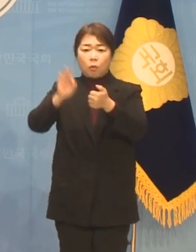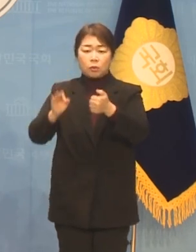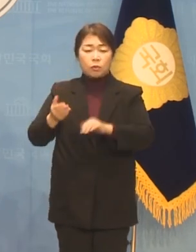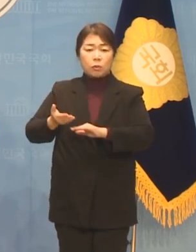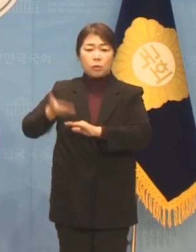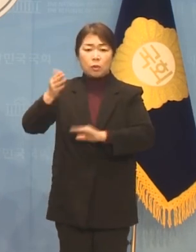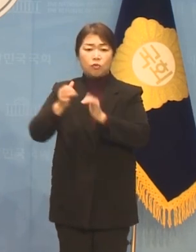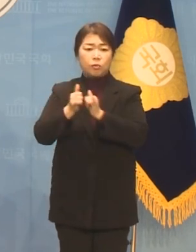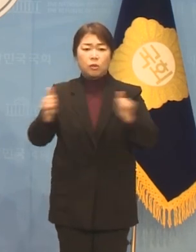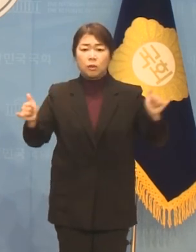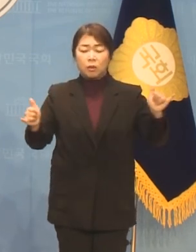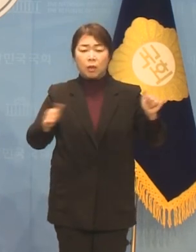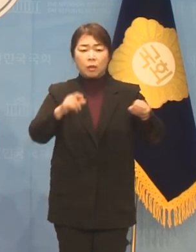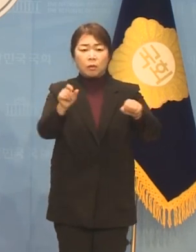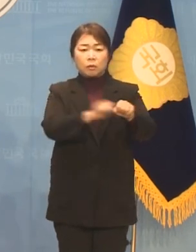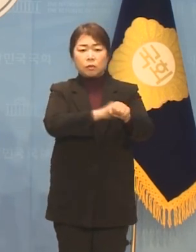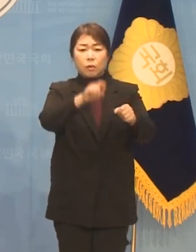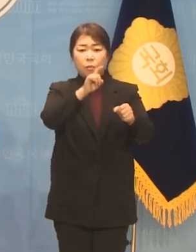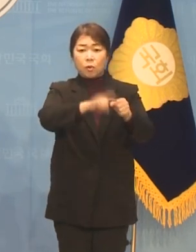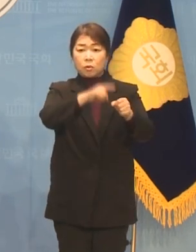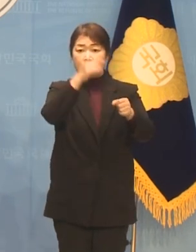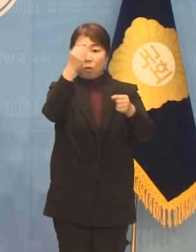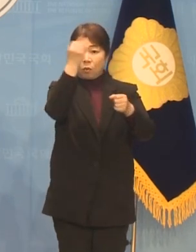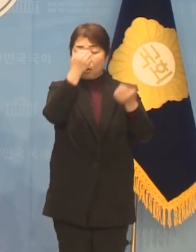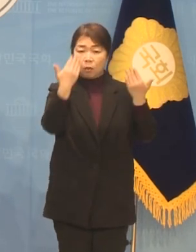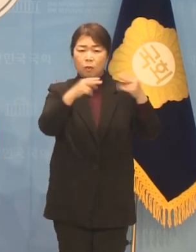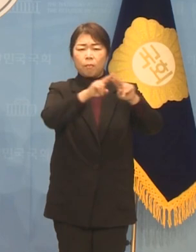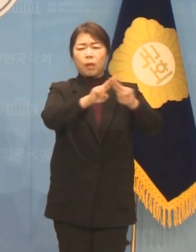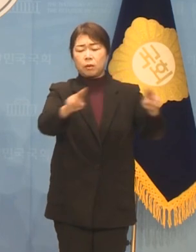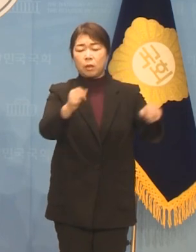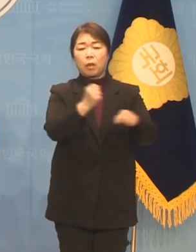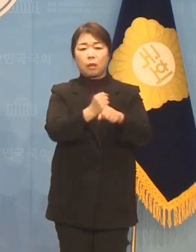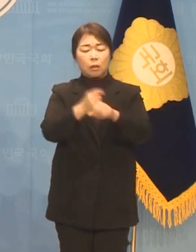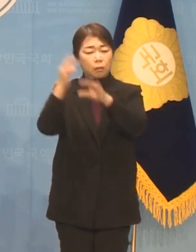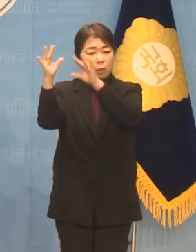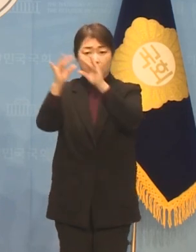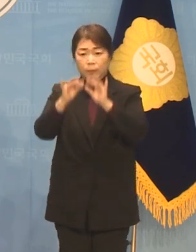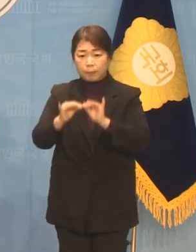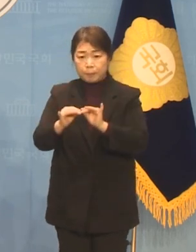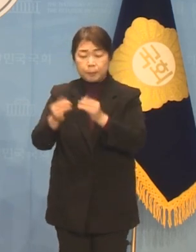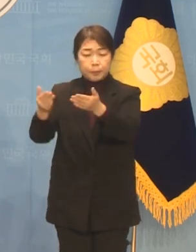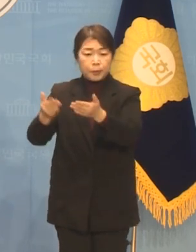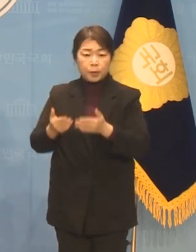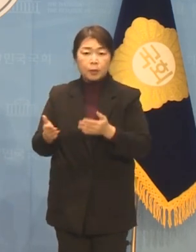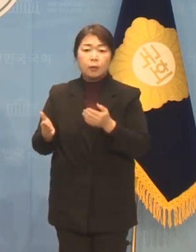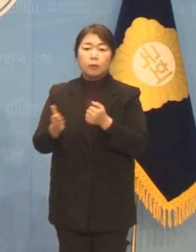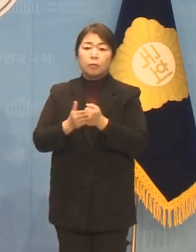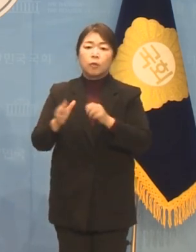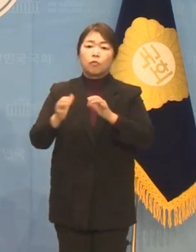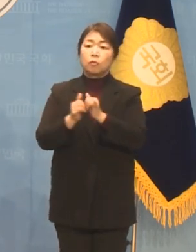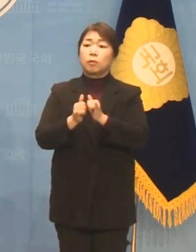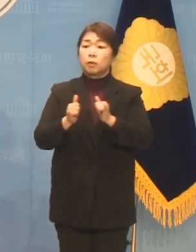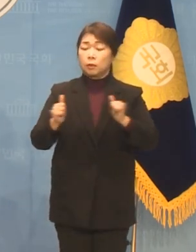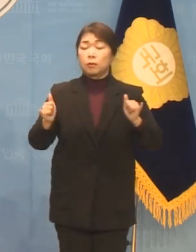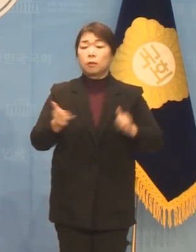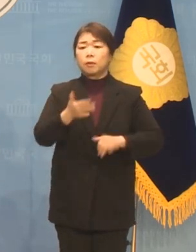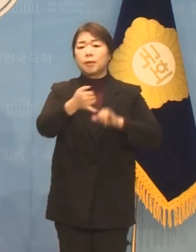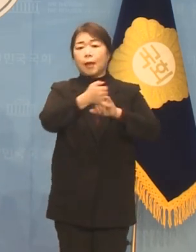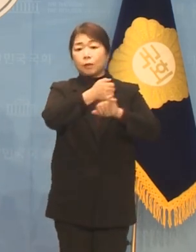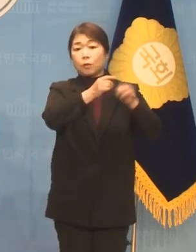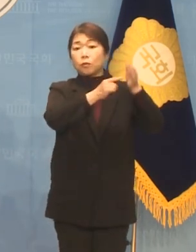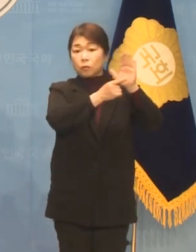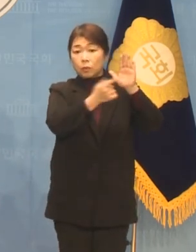사실은 폐지에 찬성해왔던 이런 사회적인 어떤 합의에 기초해서 국민에게 약속을